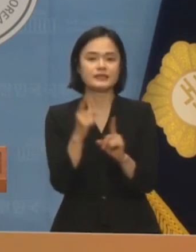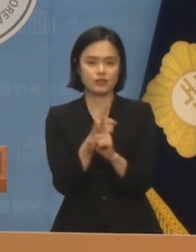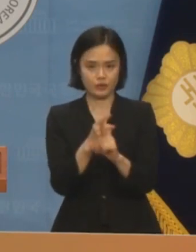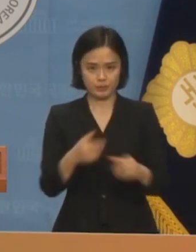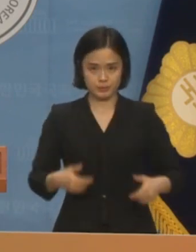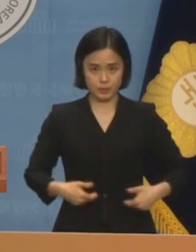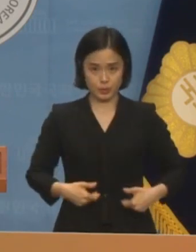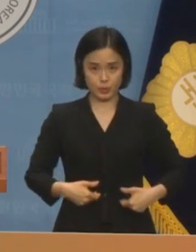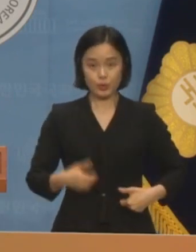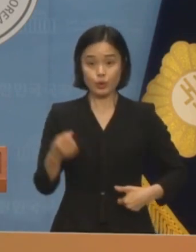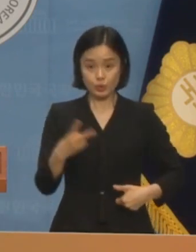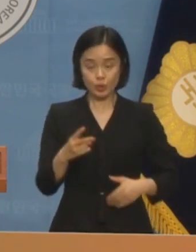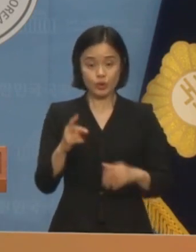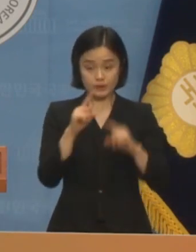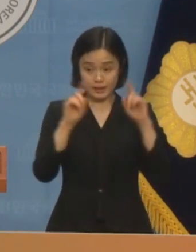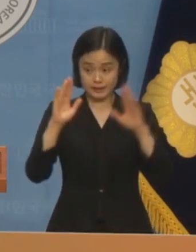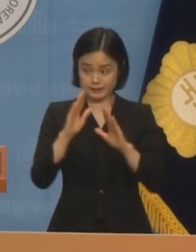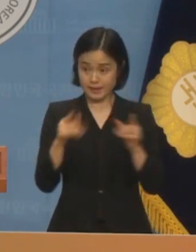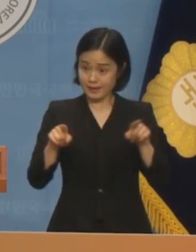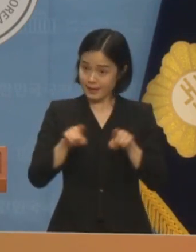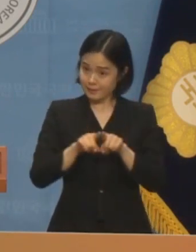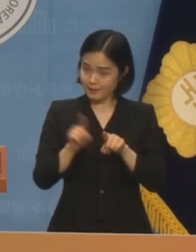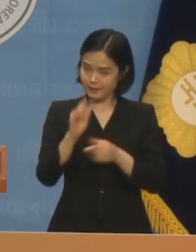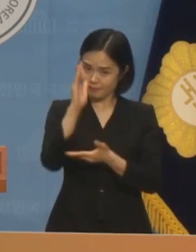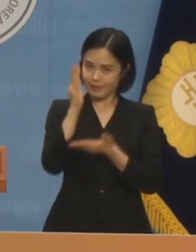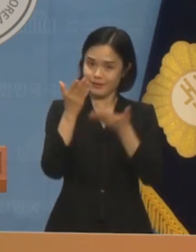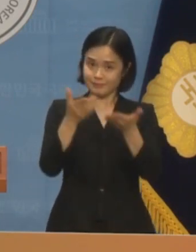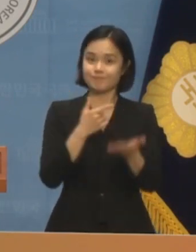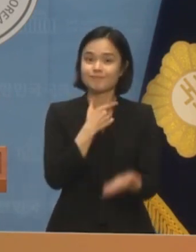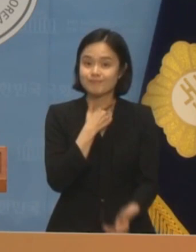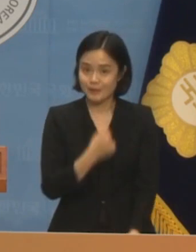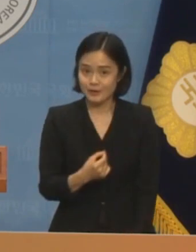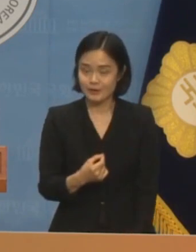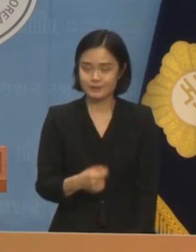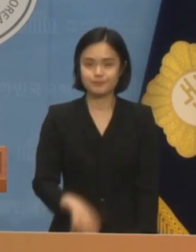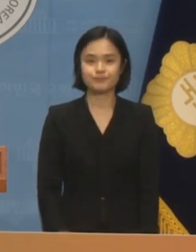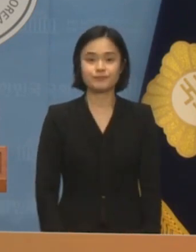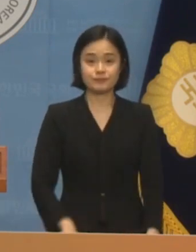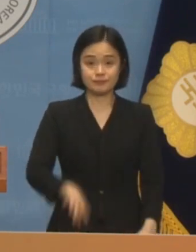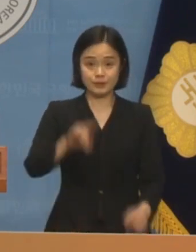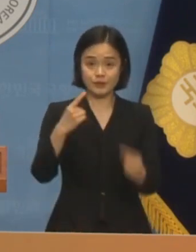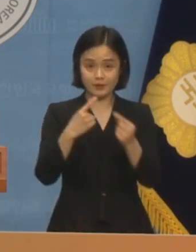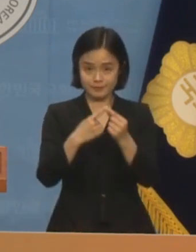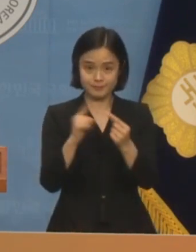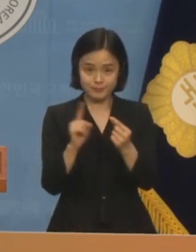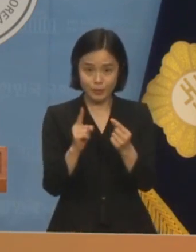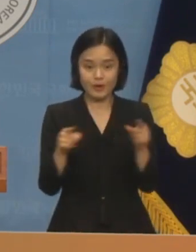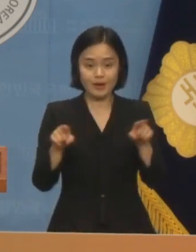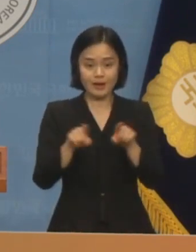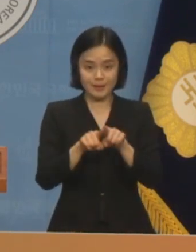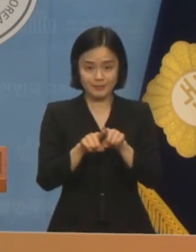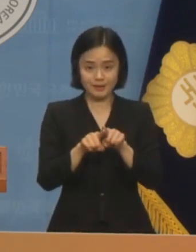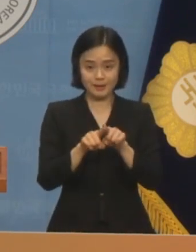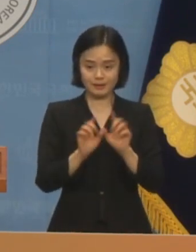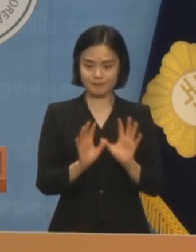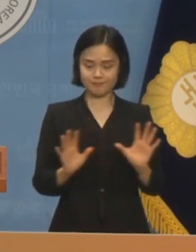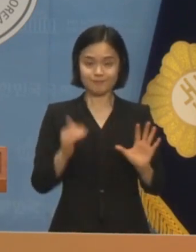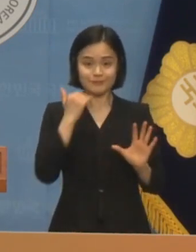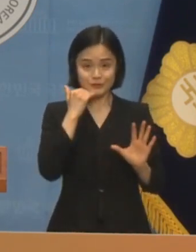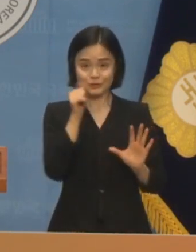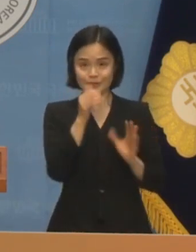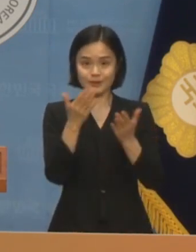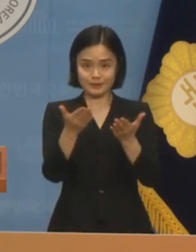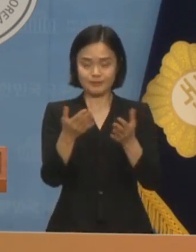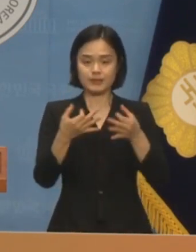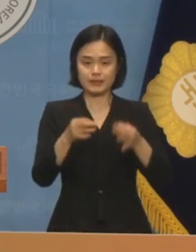취지에 대해서 함께 말씀을 해주실 예정입니다. 먼저 오늘 기자회견에 함께 해주신 분들을 소개하겠습니다.